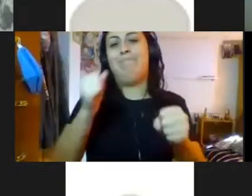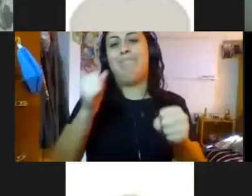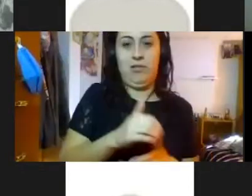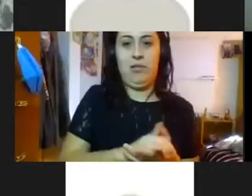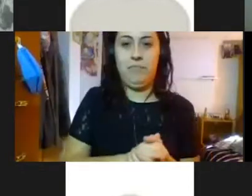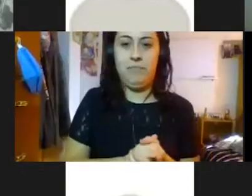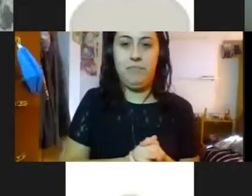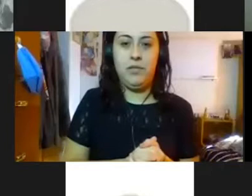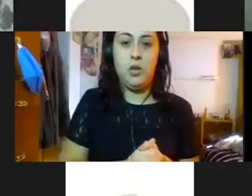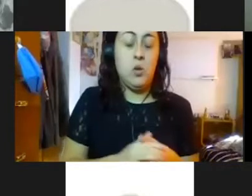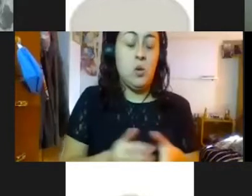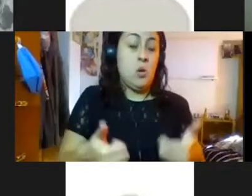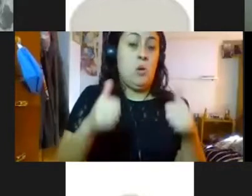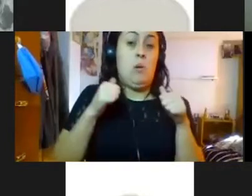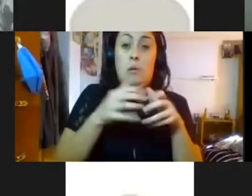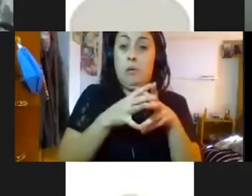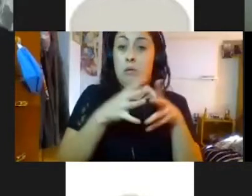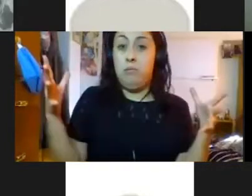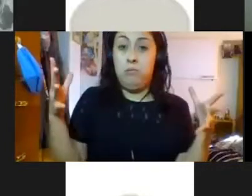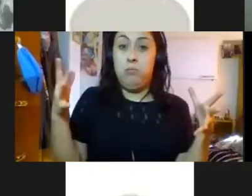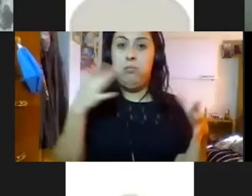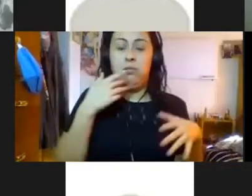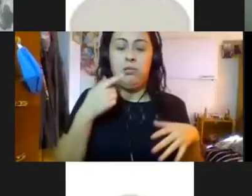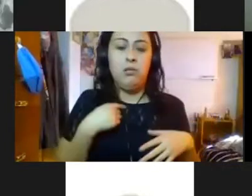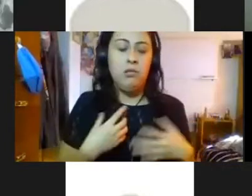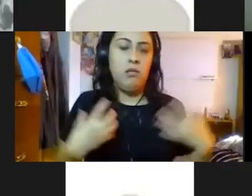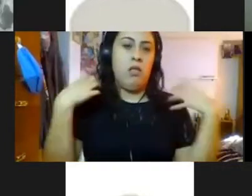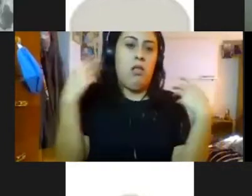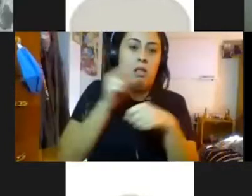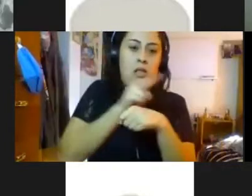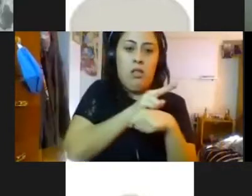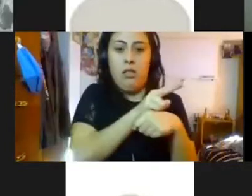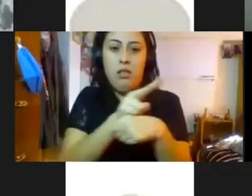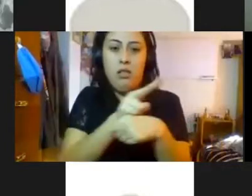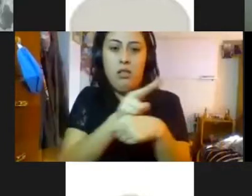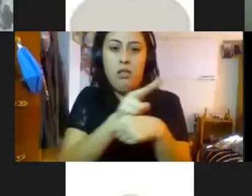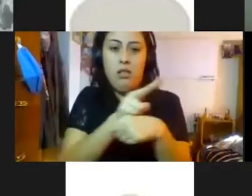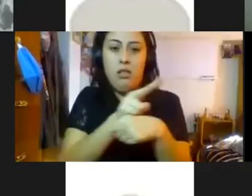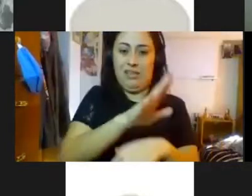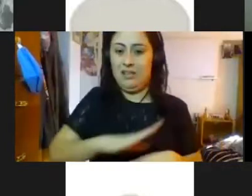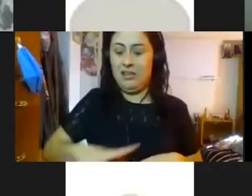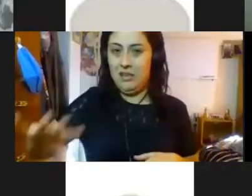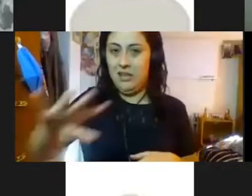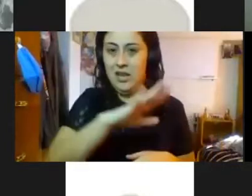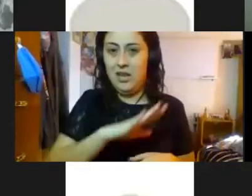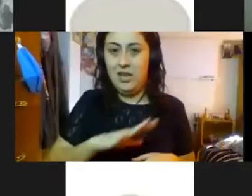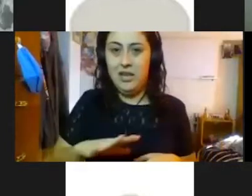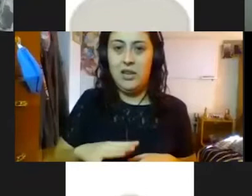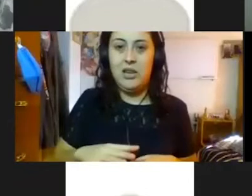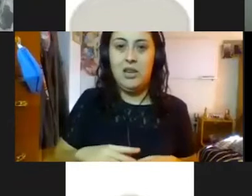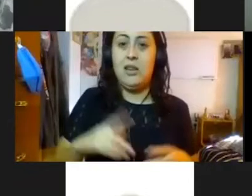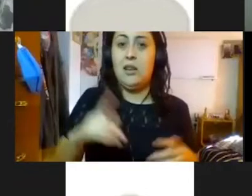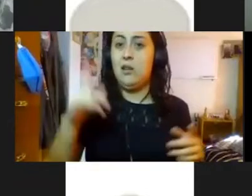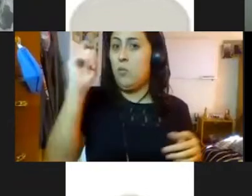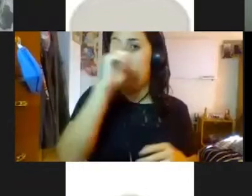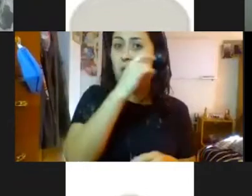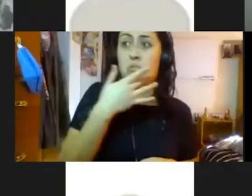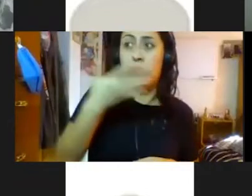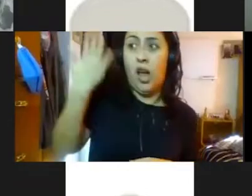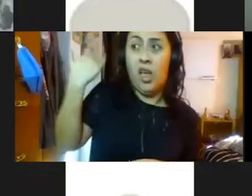un desafío inmenso, la gestión administrativa realmente es un área en donde no se prepara al docente en su formación